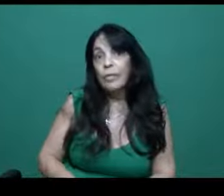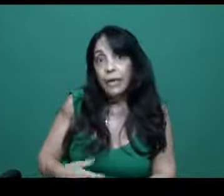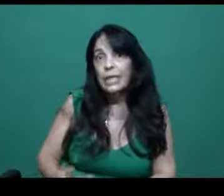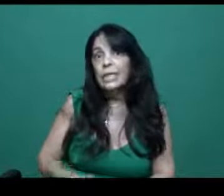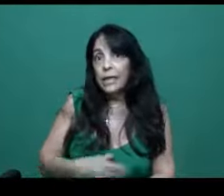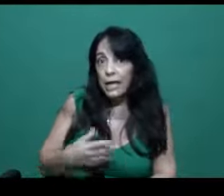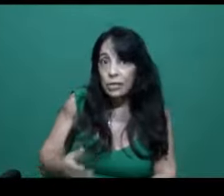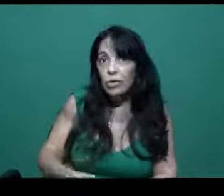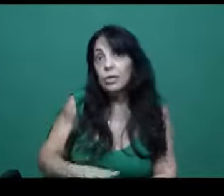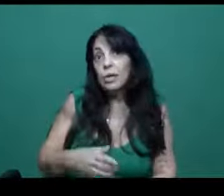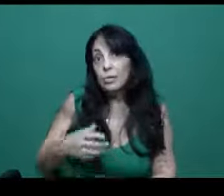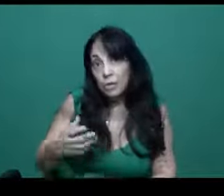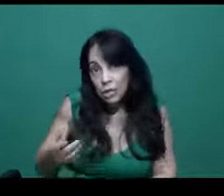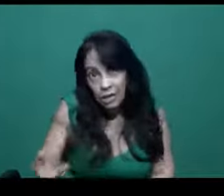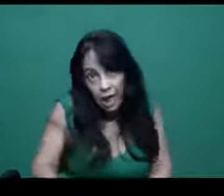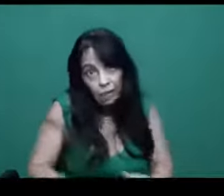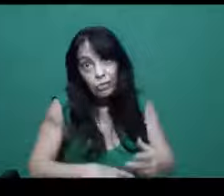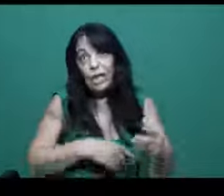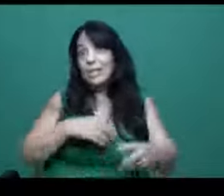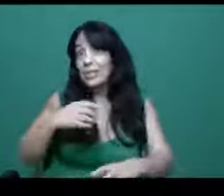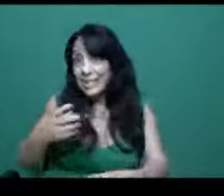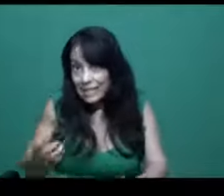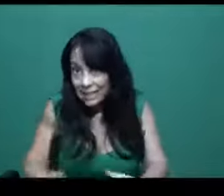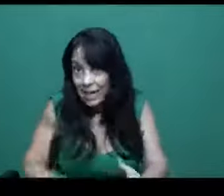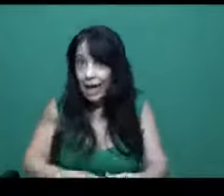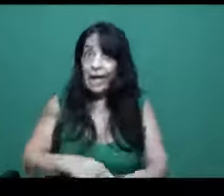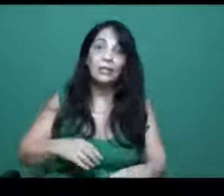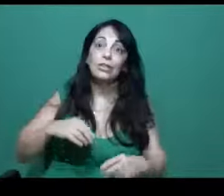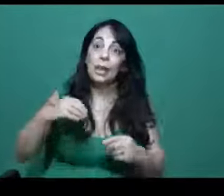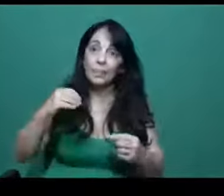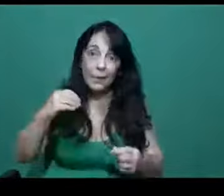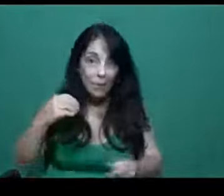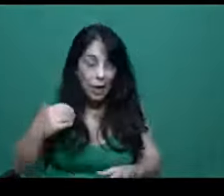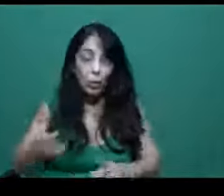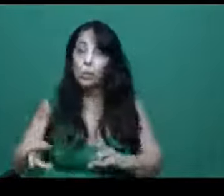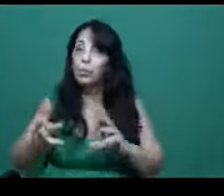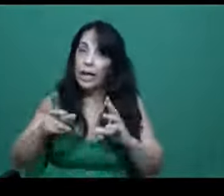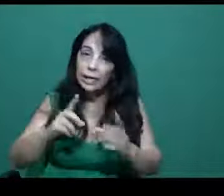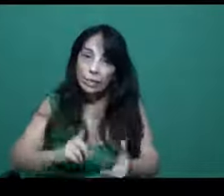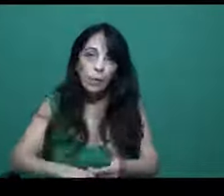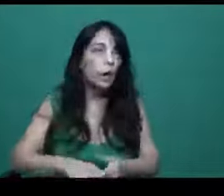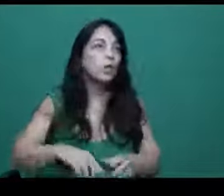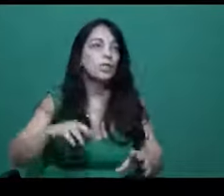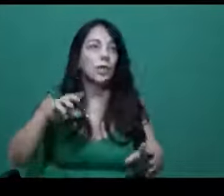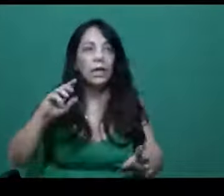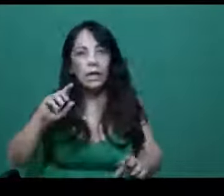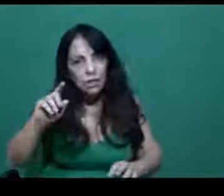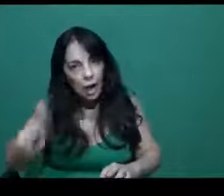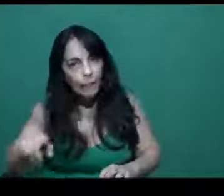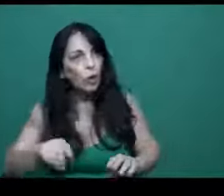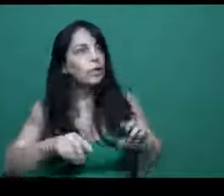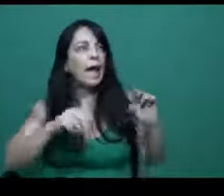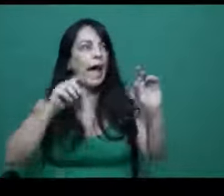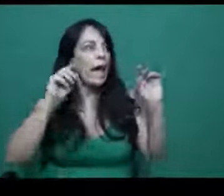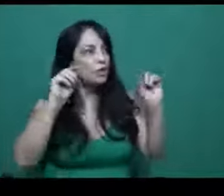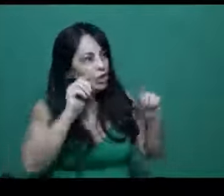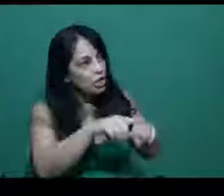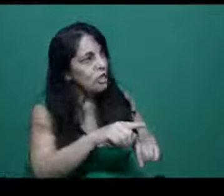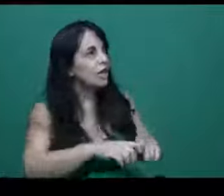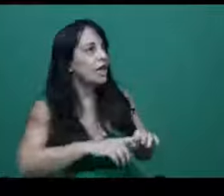promovendo as interações por meio do diálogo, da língua de sinais, da pergunta, resposta, de apontar, de dizer